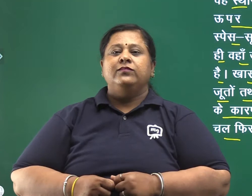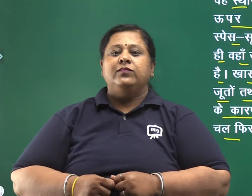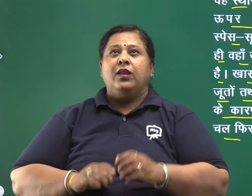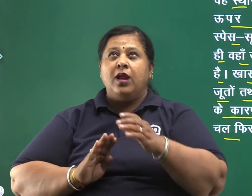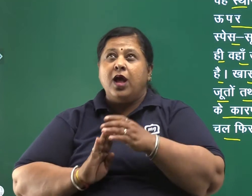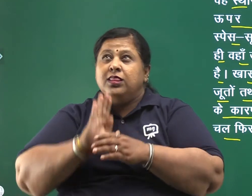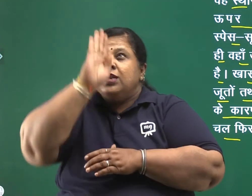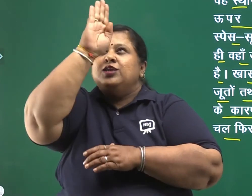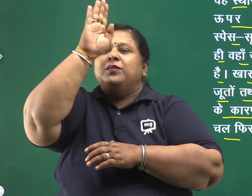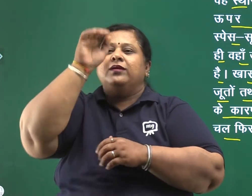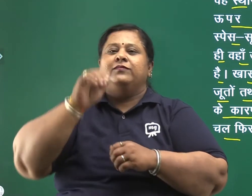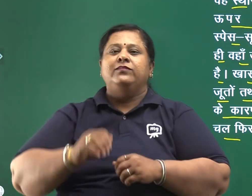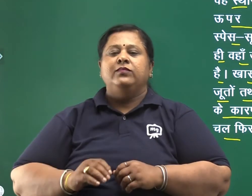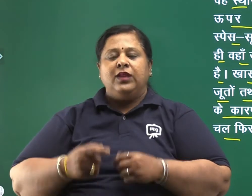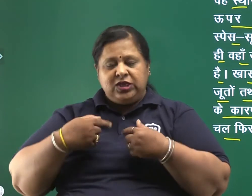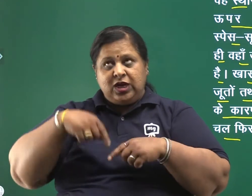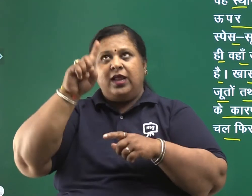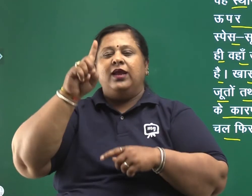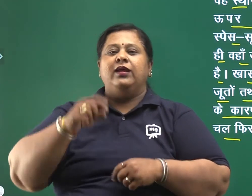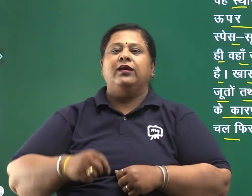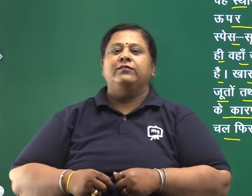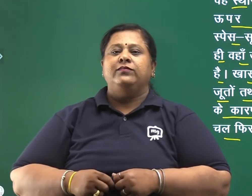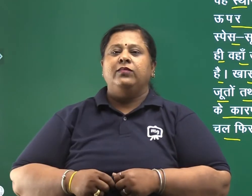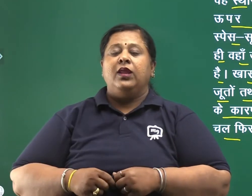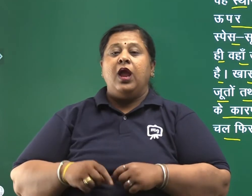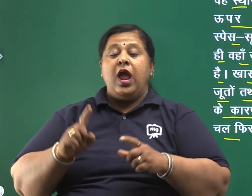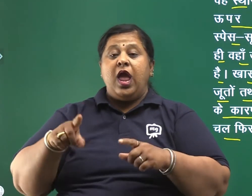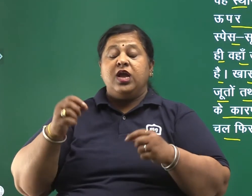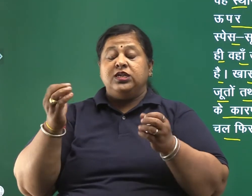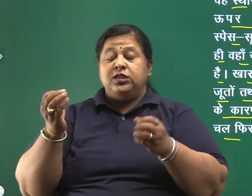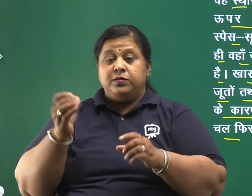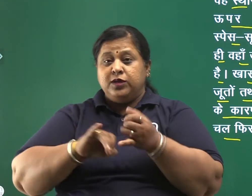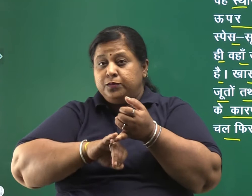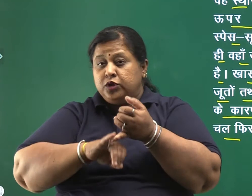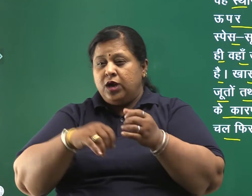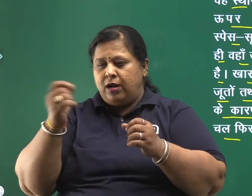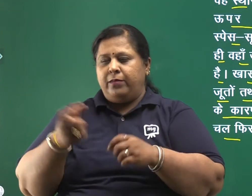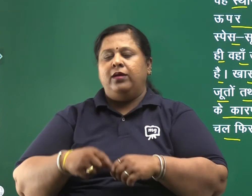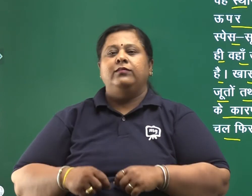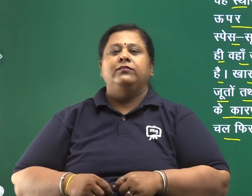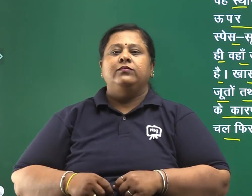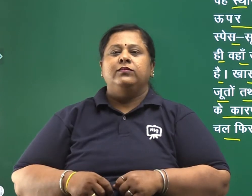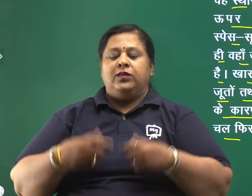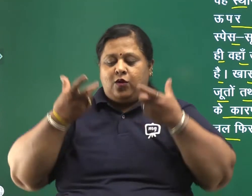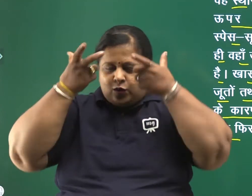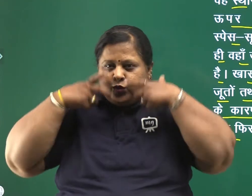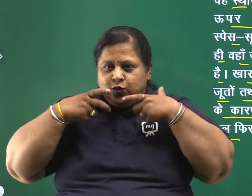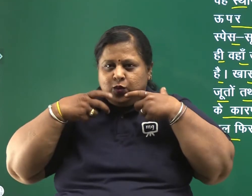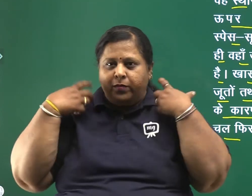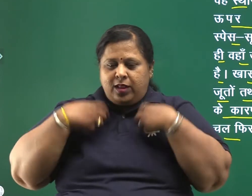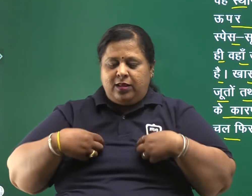अंतरिक्ष में जाने के लिए एक विशेष प्रकार का सूट पहनते